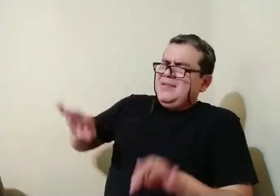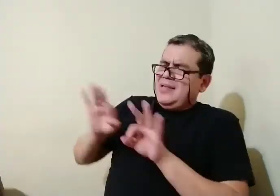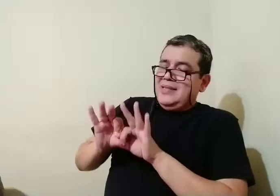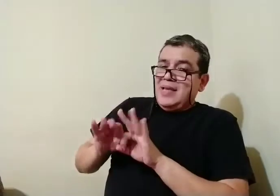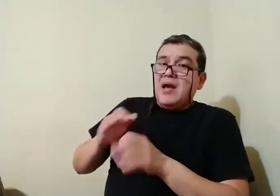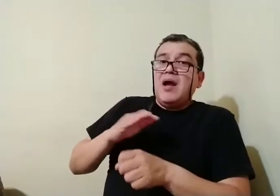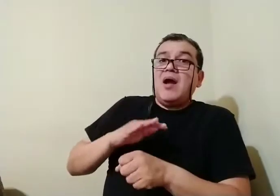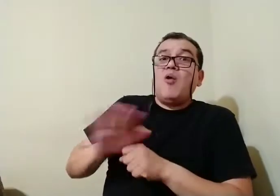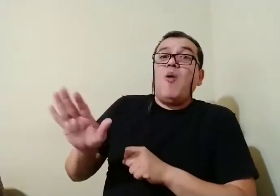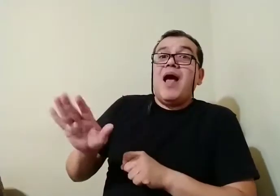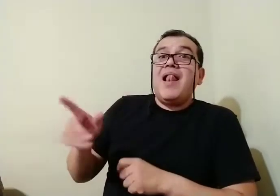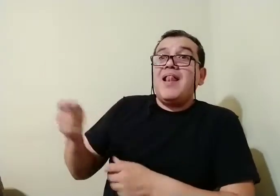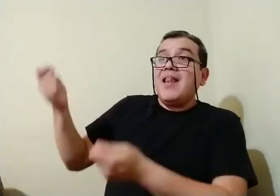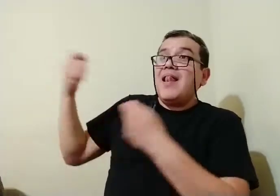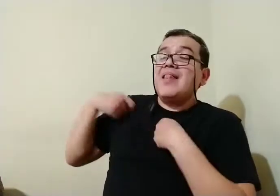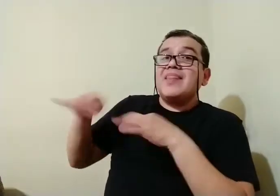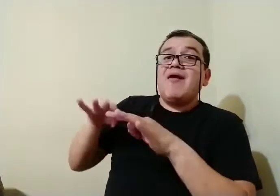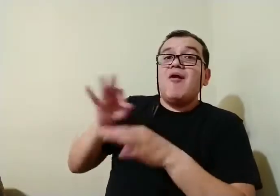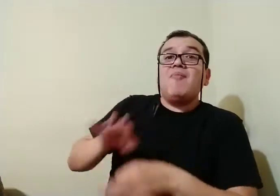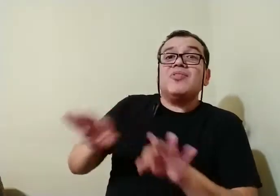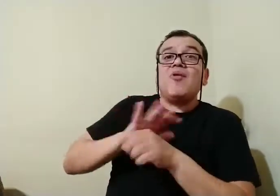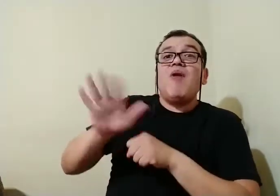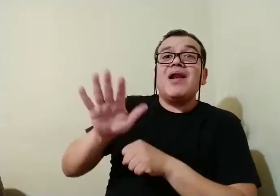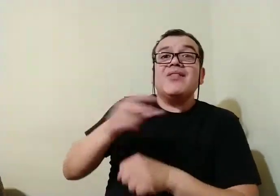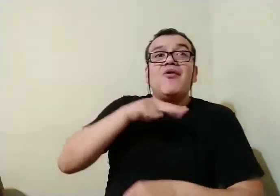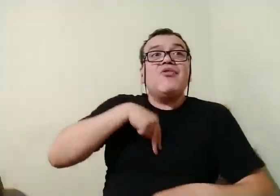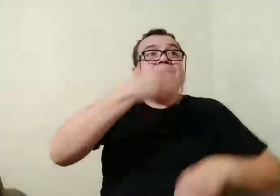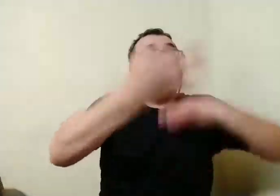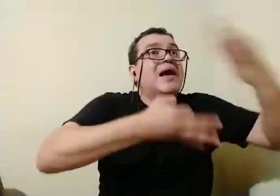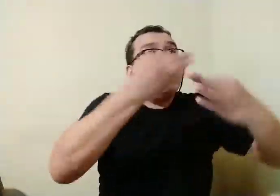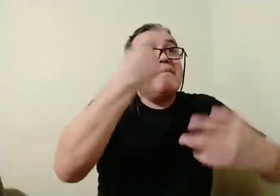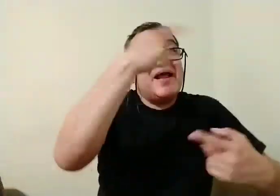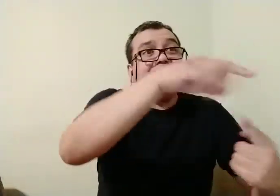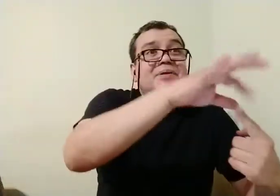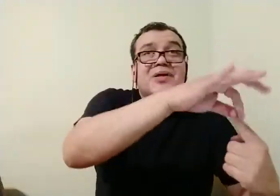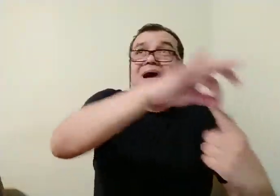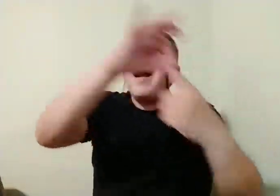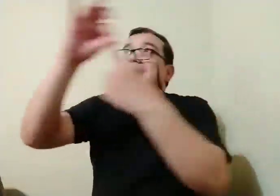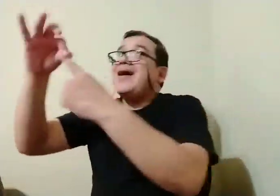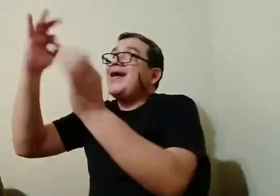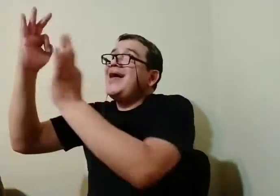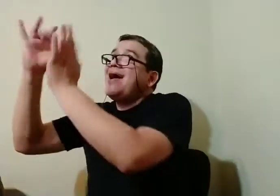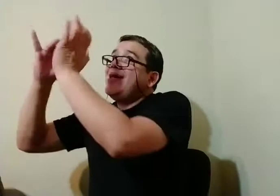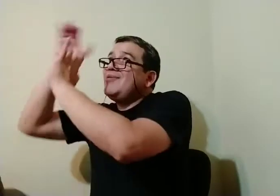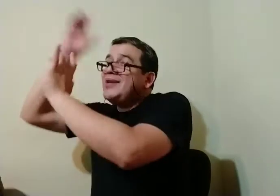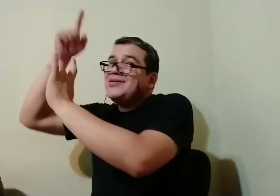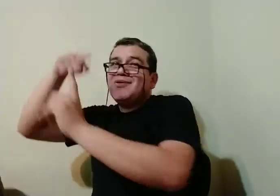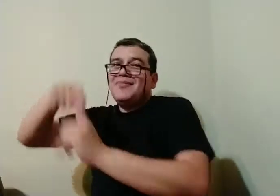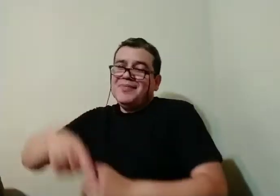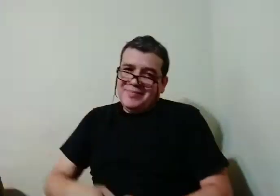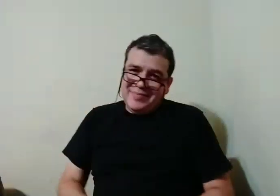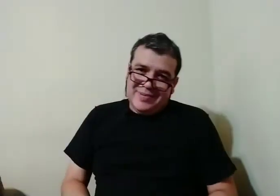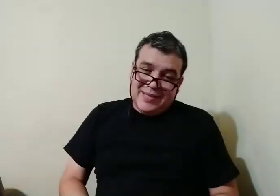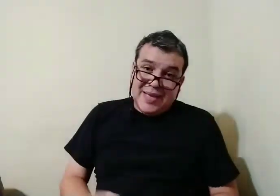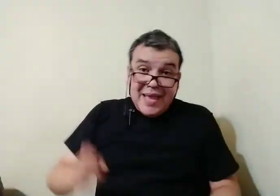y su verdad. El Espíritu está tan activo y